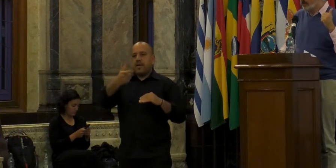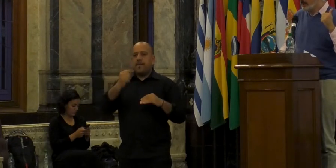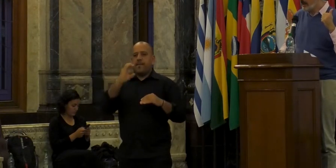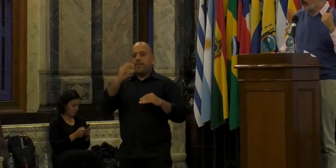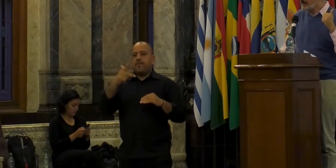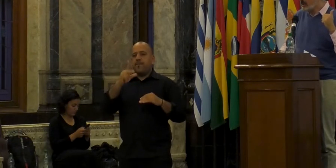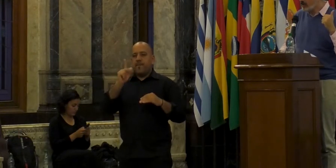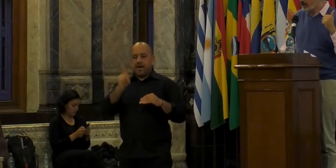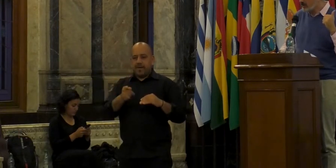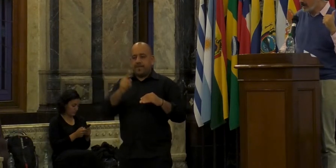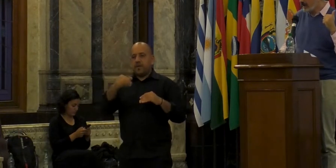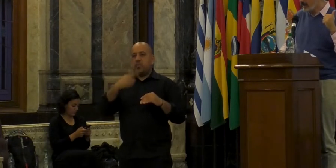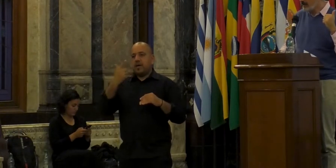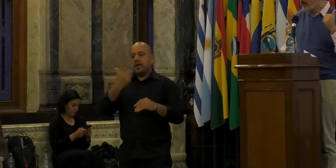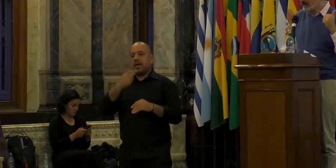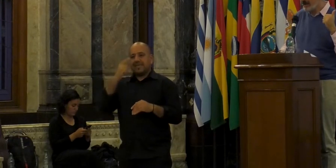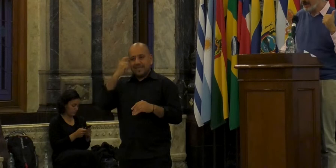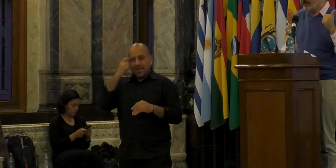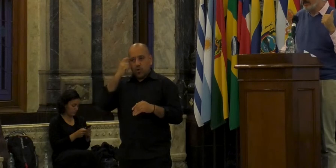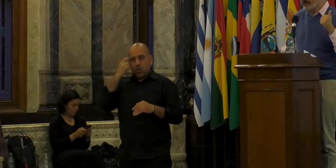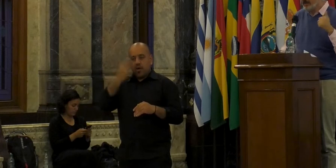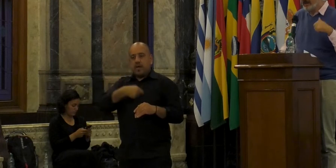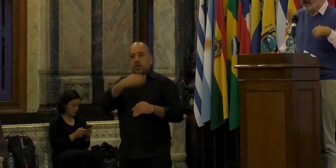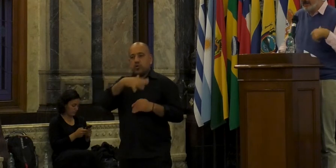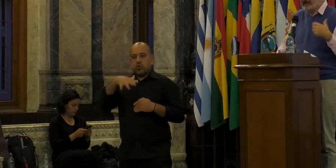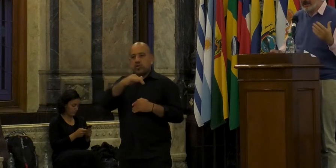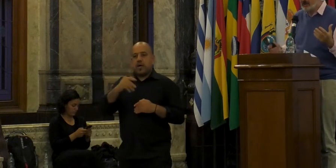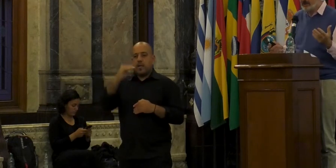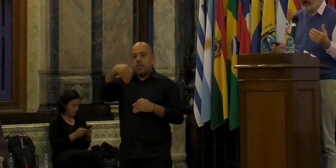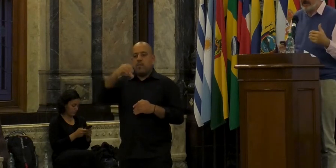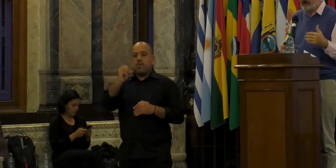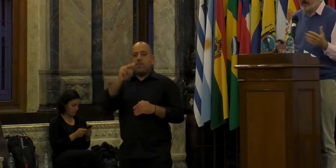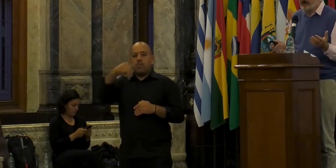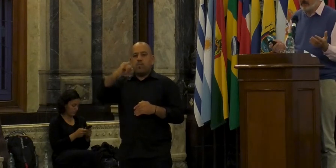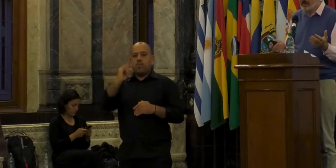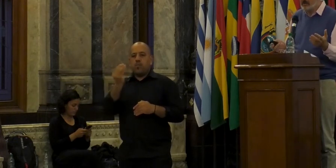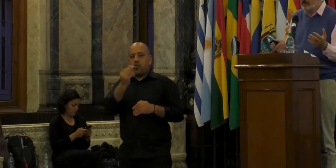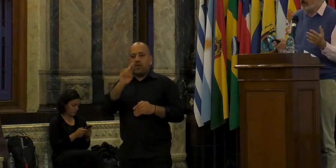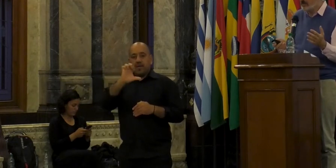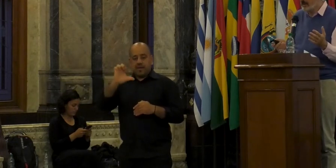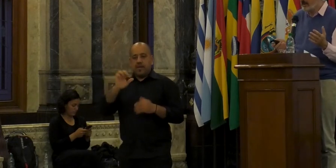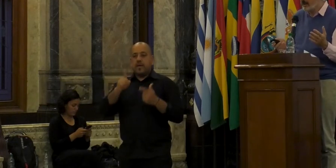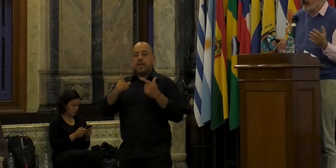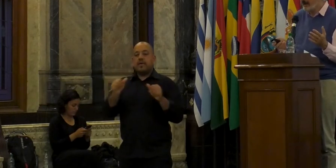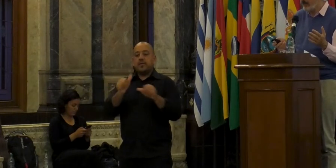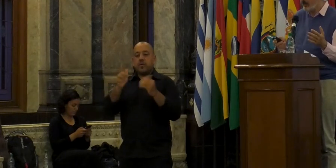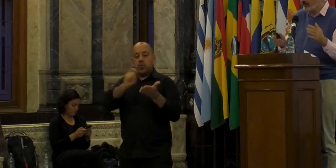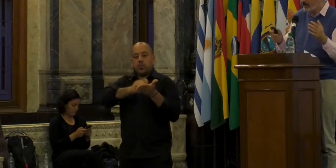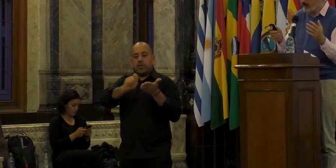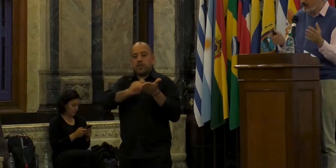y una psicóloga social, que es Monique Lev, que han levantado, han hecho un texto precioso sobre